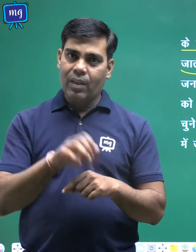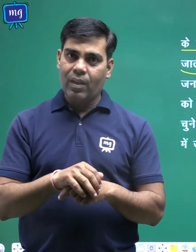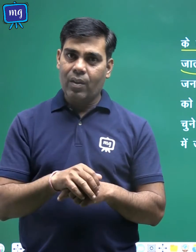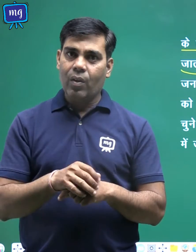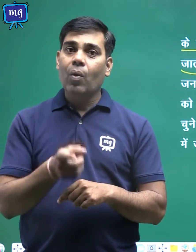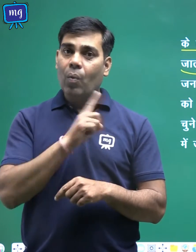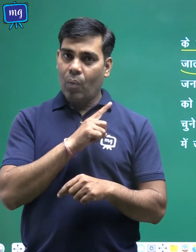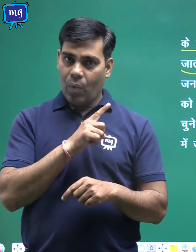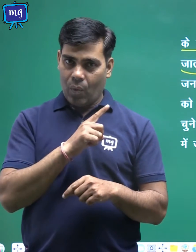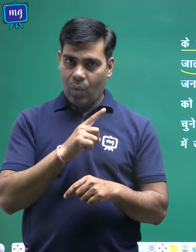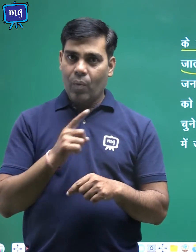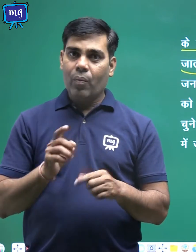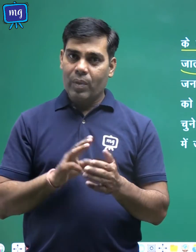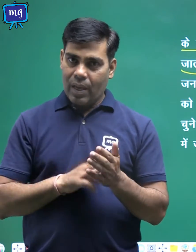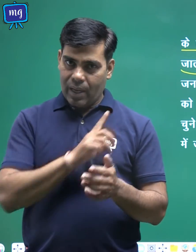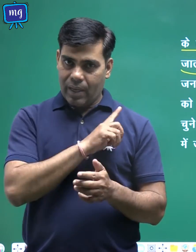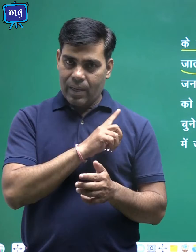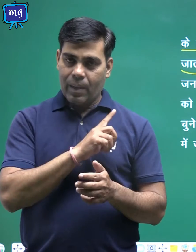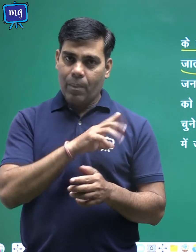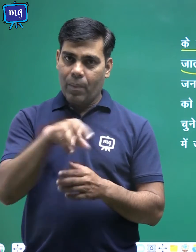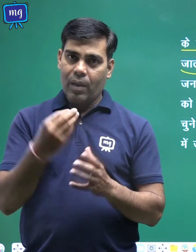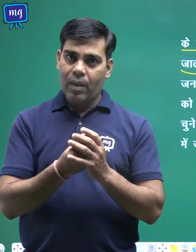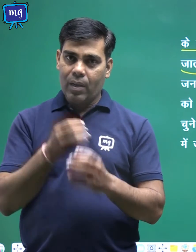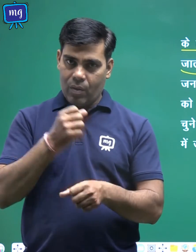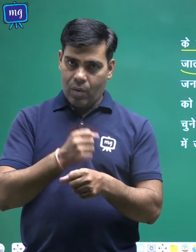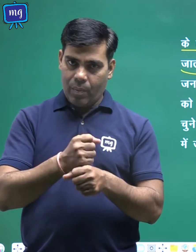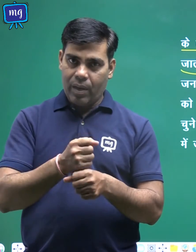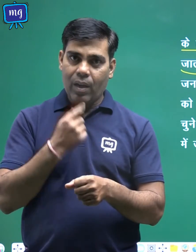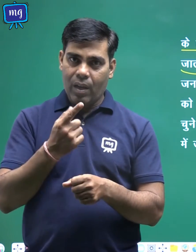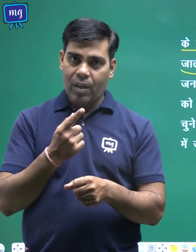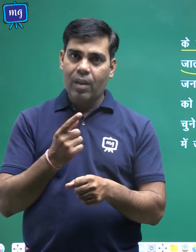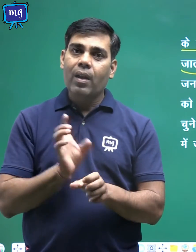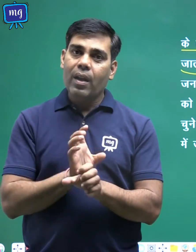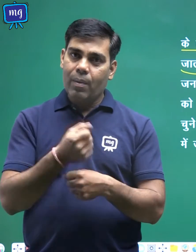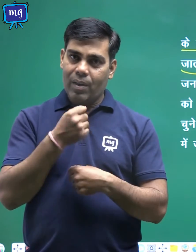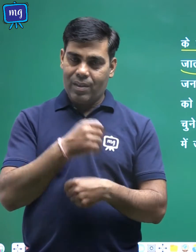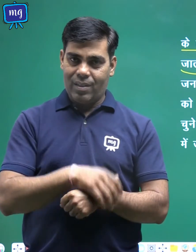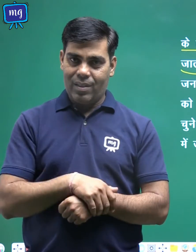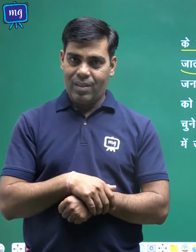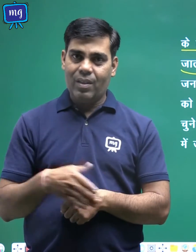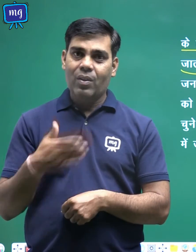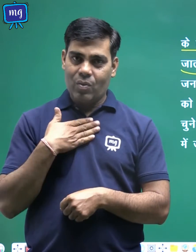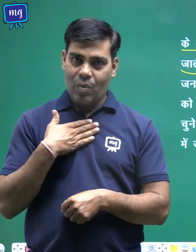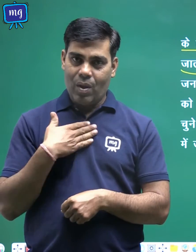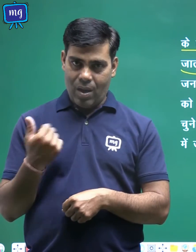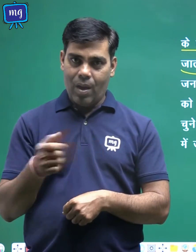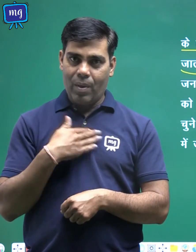और वो विधायक मिलकर सरकार का निर्माण करते हैं जो हमारे